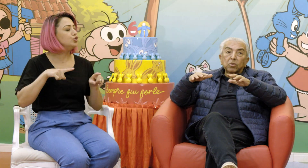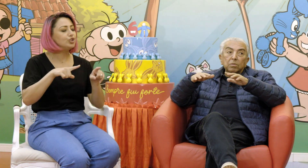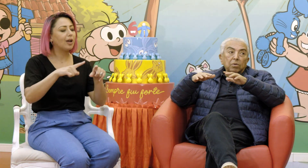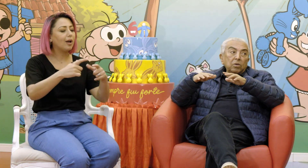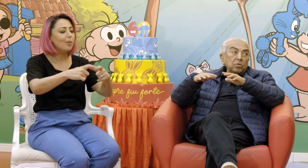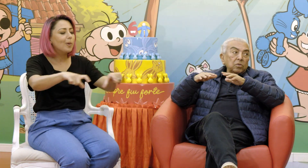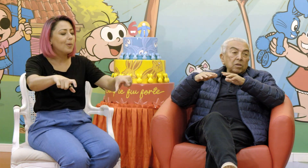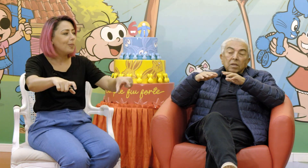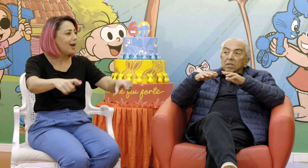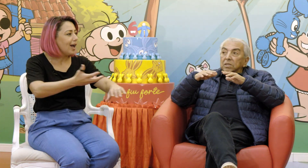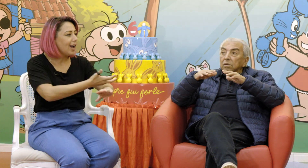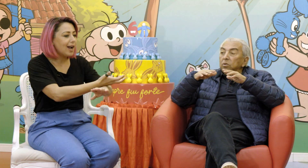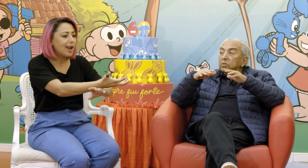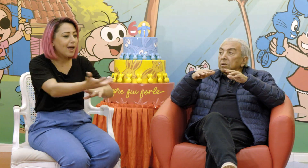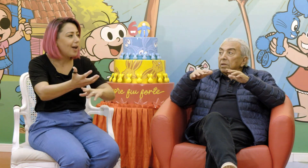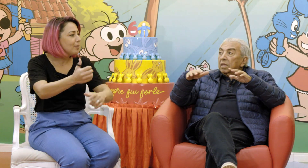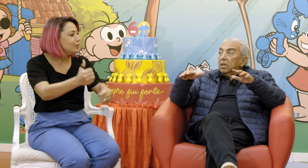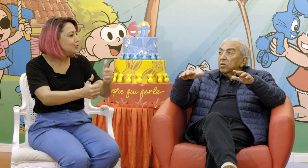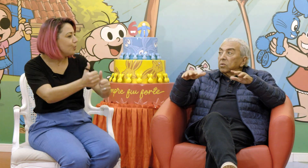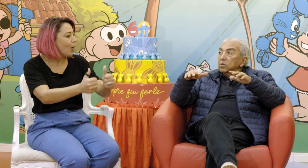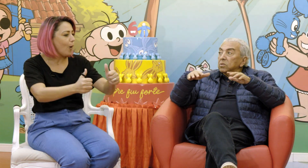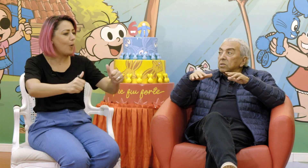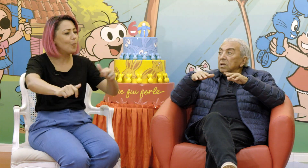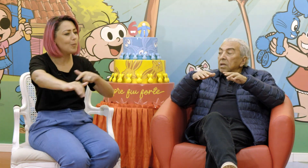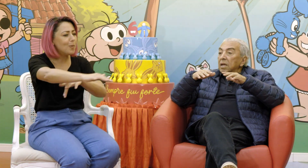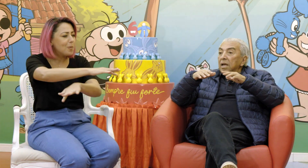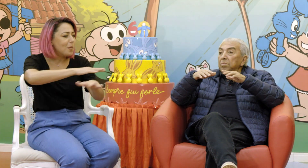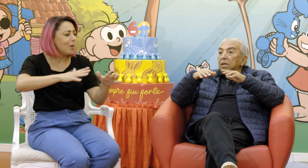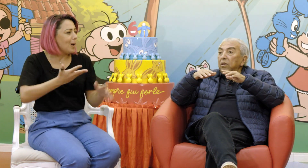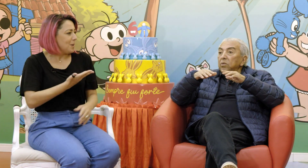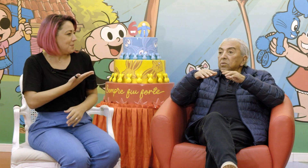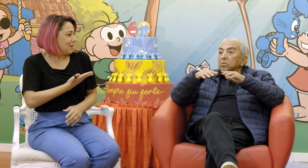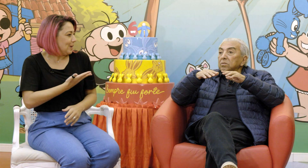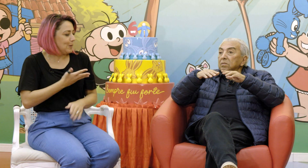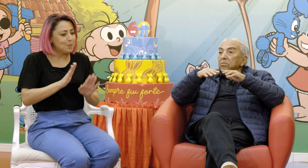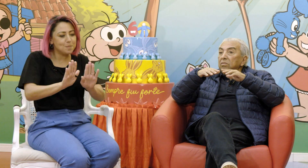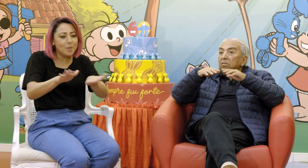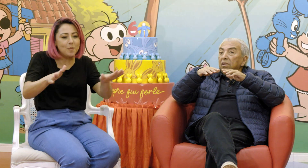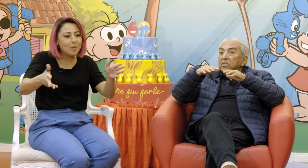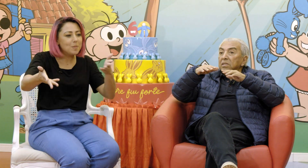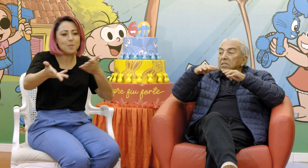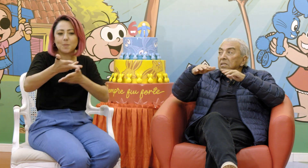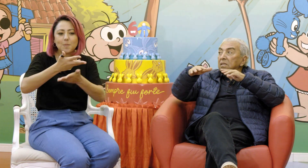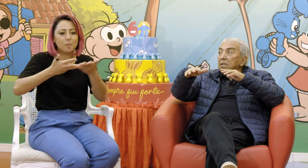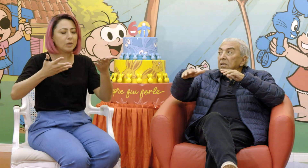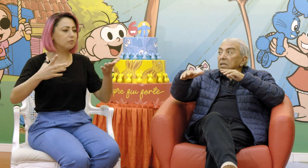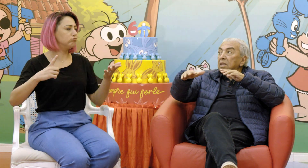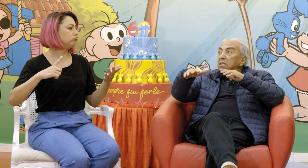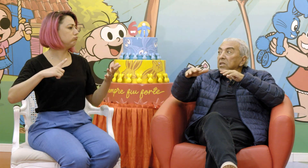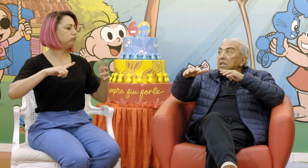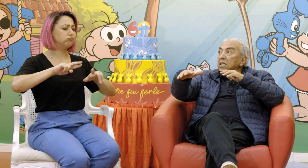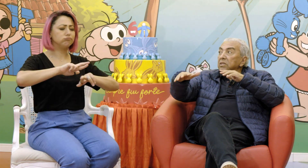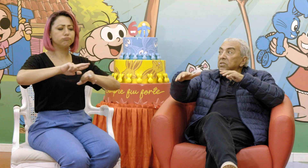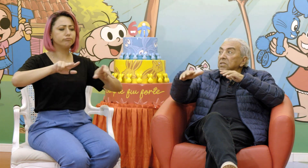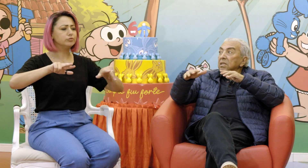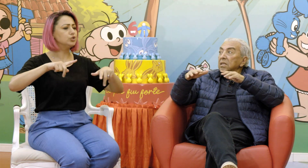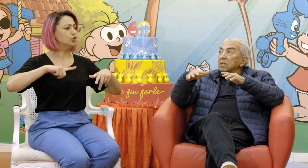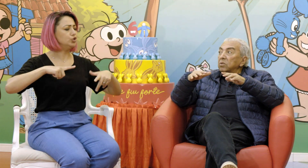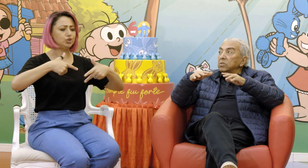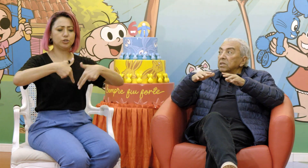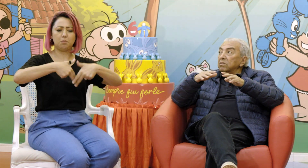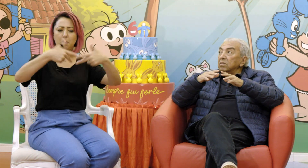de futebol, tinha muitos amiguinhos de diversas